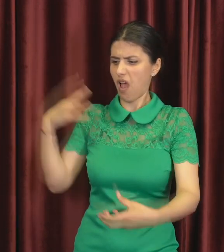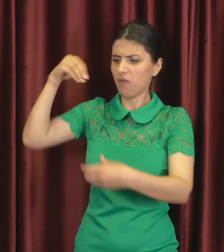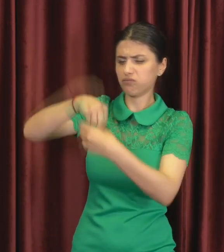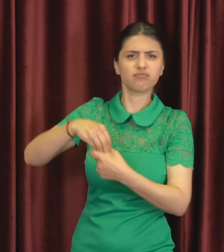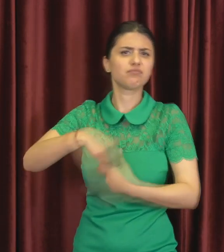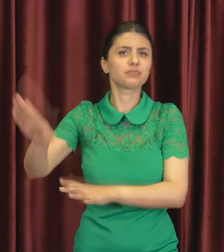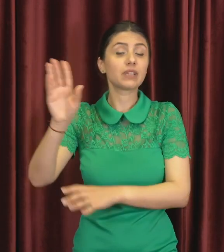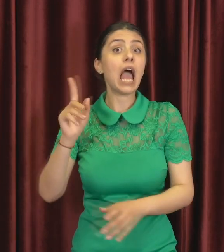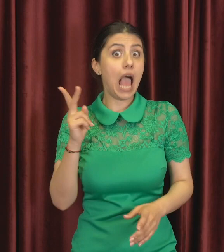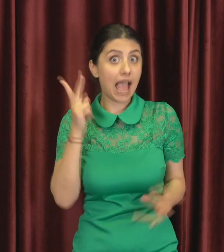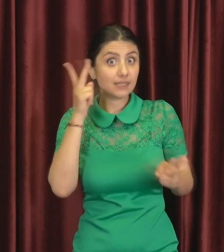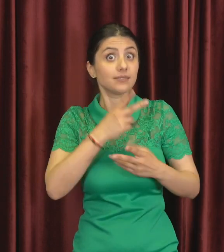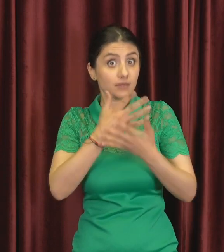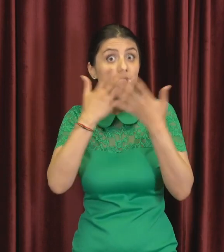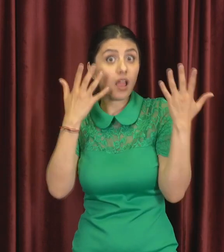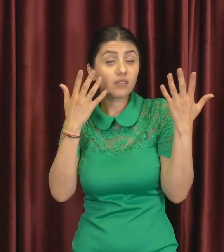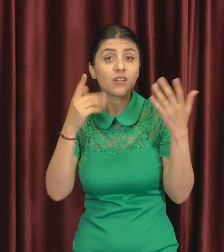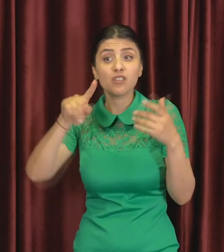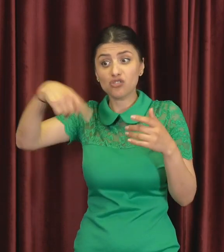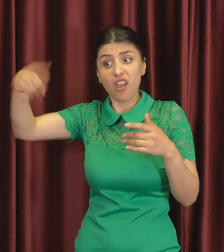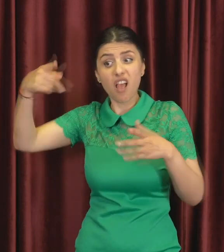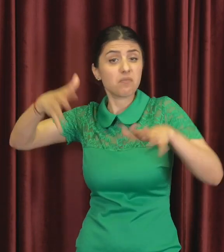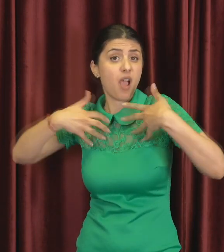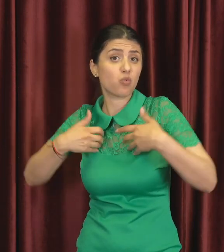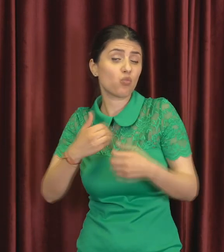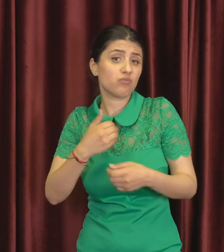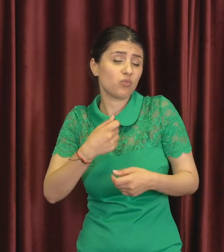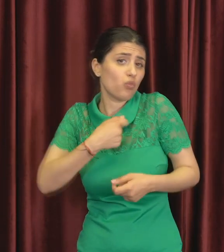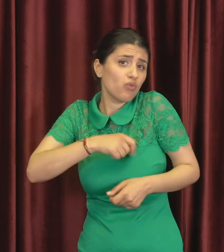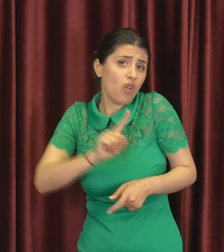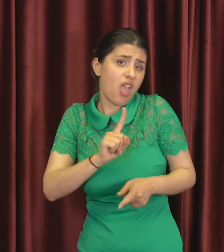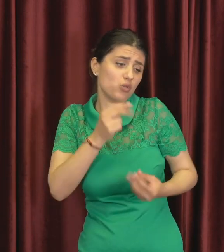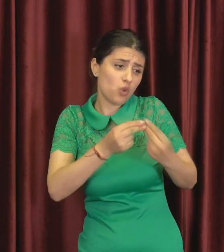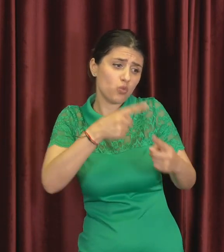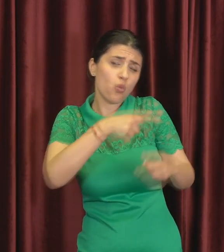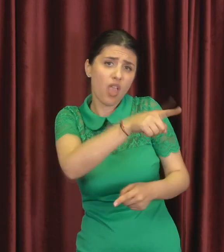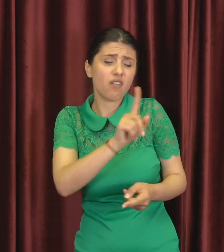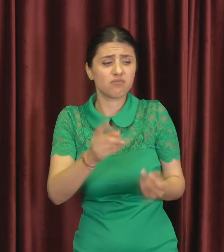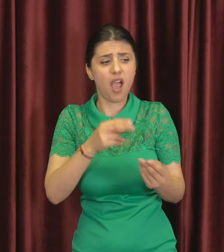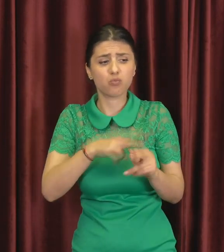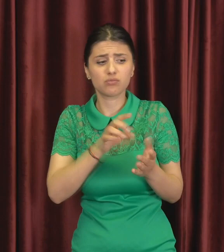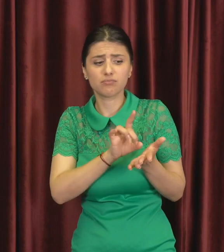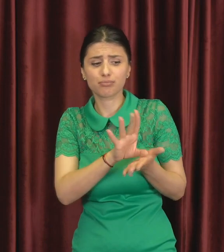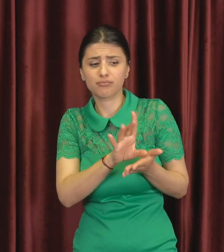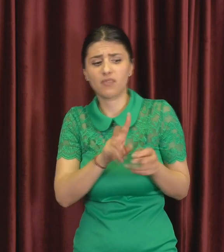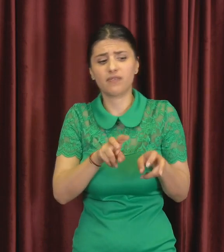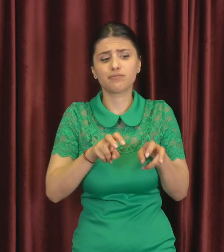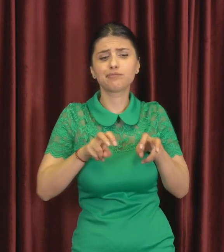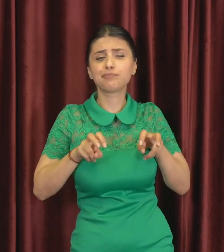de înțeles că celelalte maimuțele nu prea mai voiau să se joace cu Minda și o cam evitau. Într-una din zile, în pădure se anunță o mare